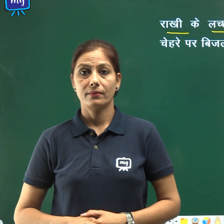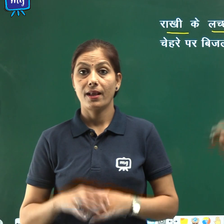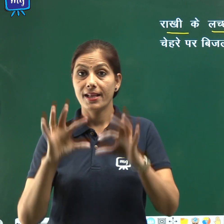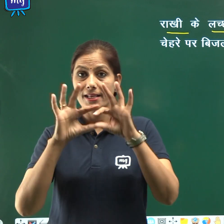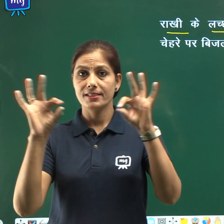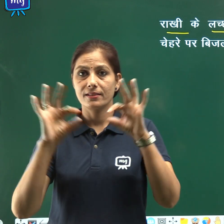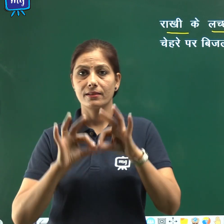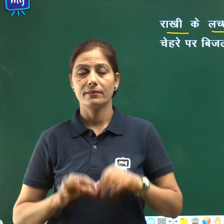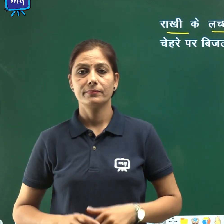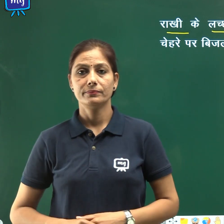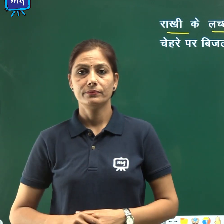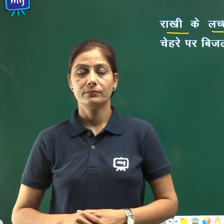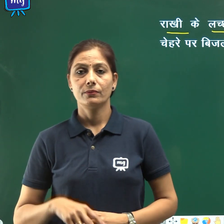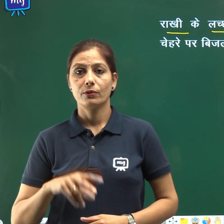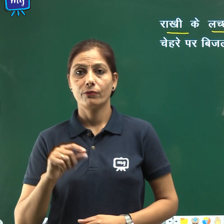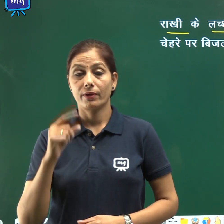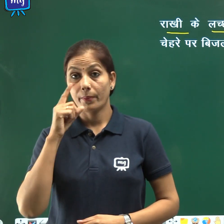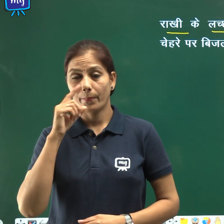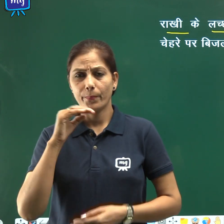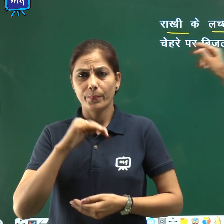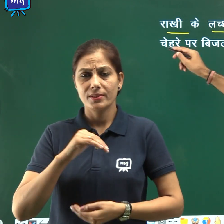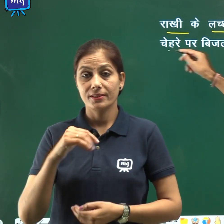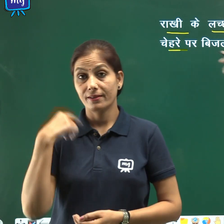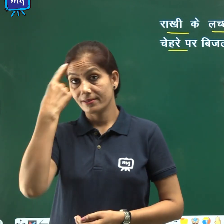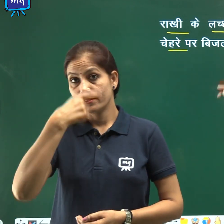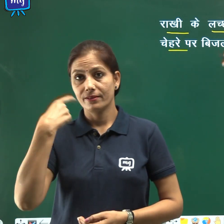लच्छे वह बच्ची के चेहरे पर